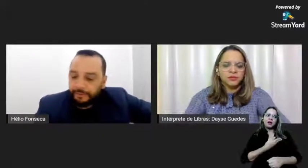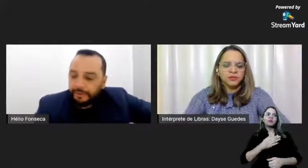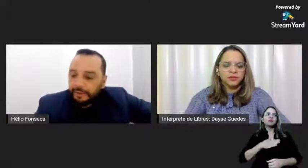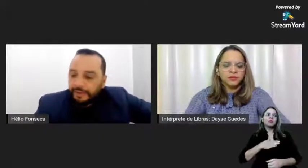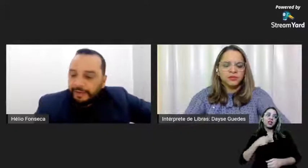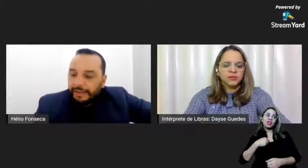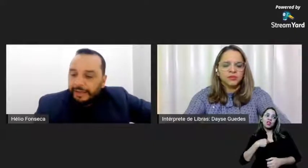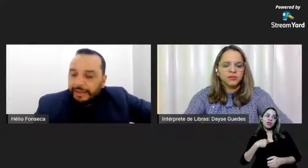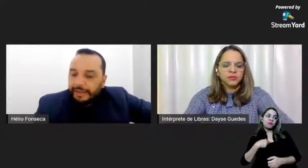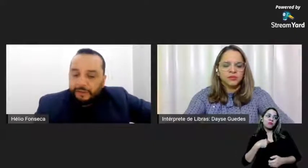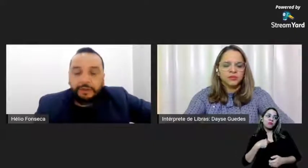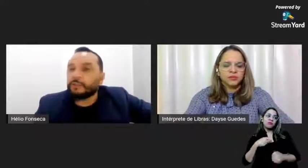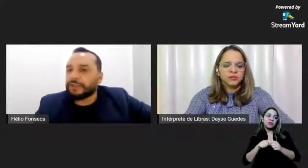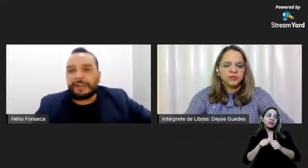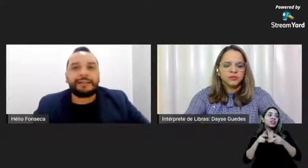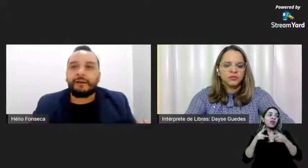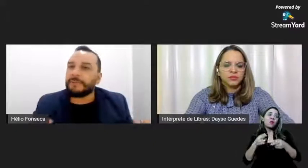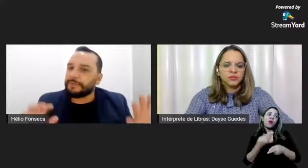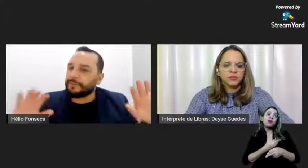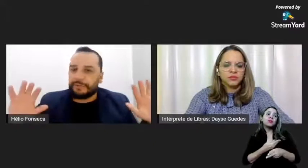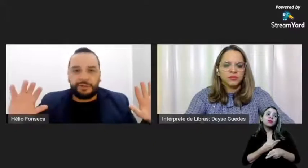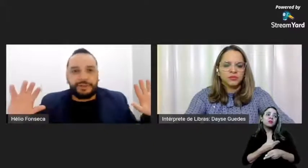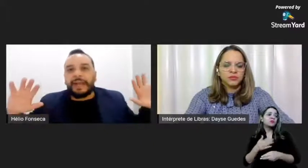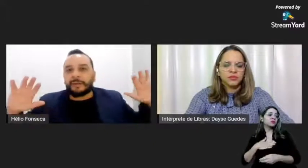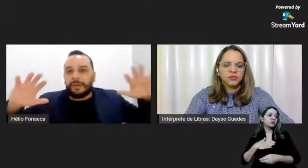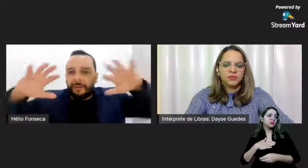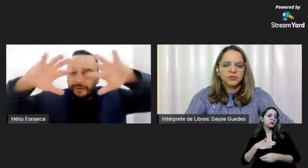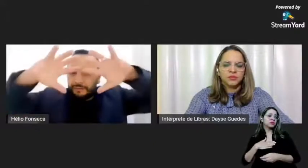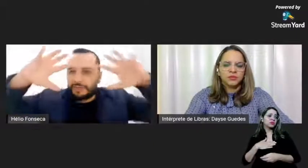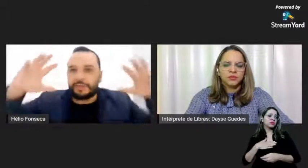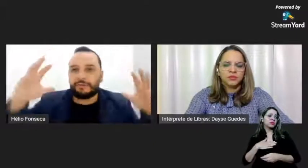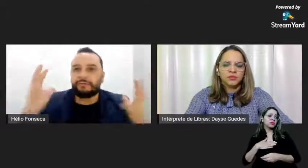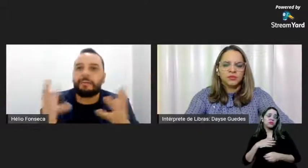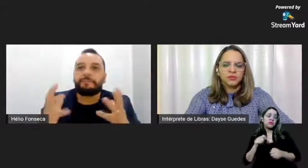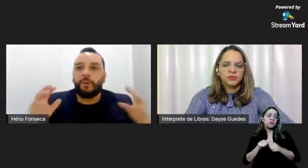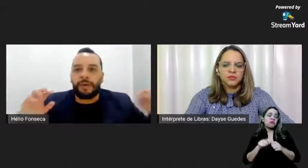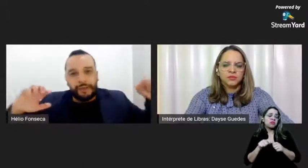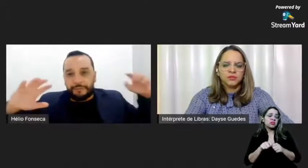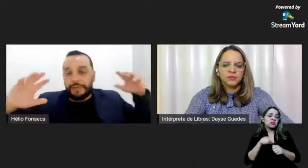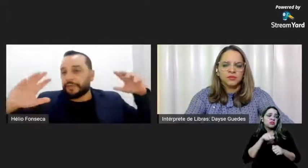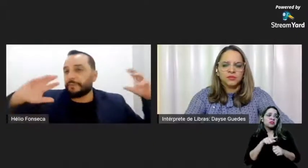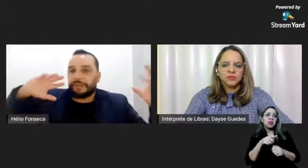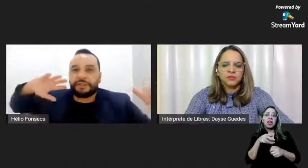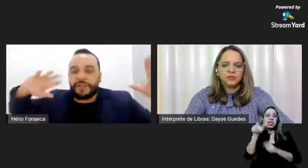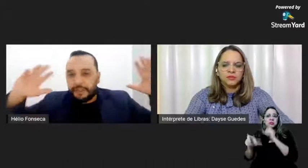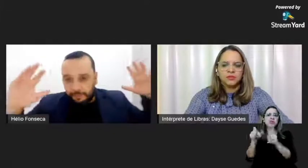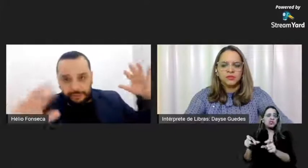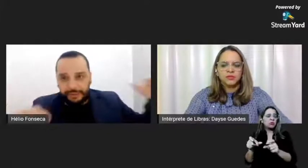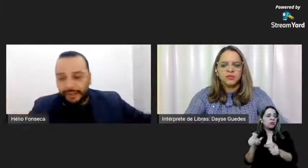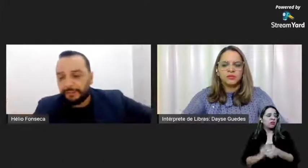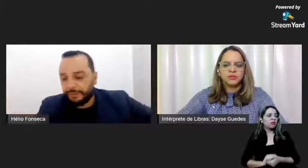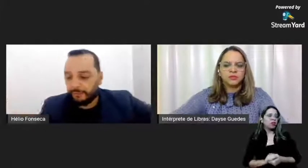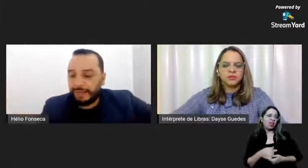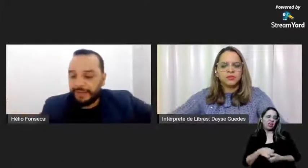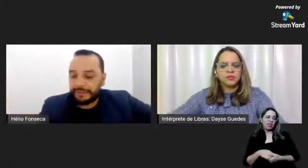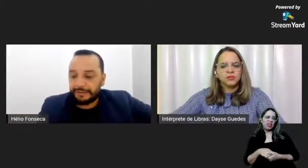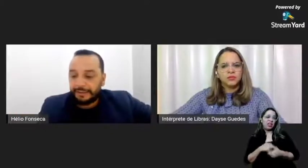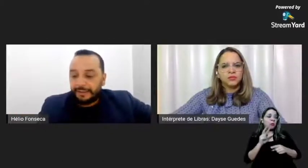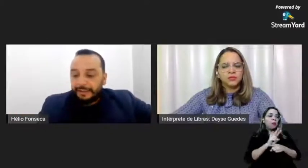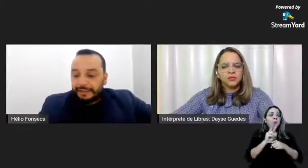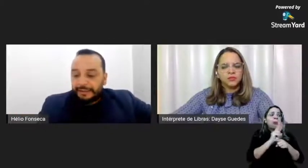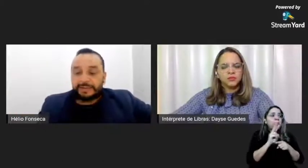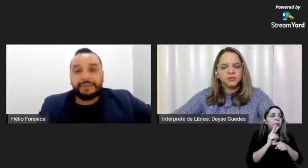normalmente. Eu não vou te tratar como as pessoas te tratam, que colocam você dentro de uma bolha e fica te protegendo a todo tempo e tudo